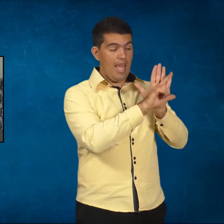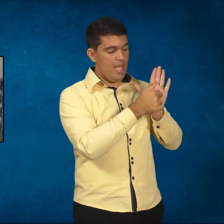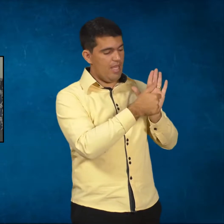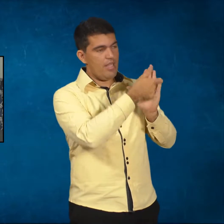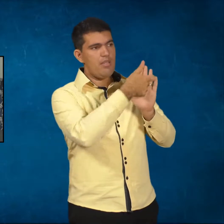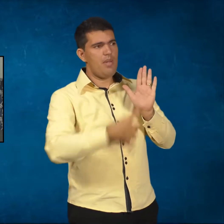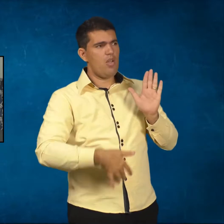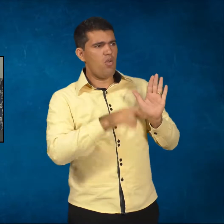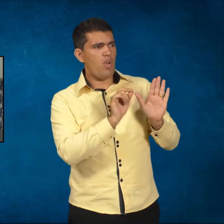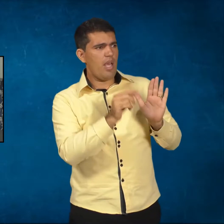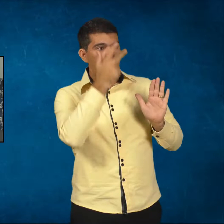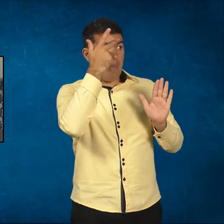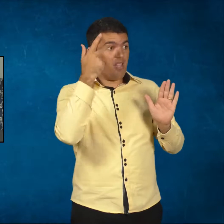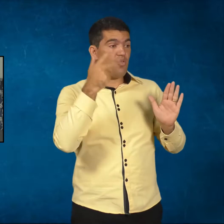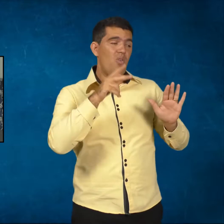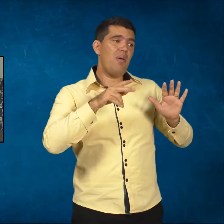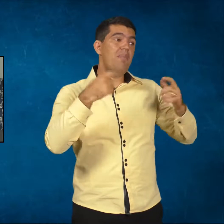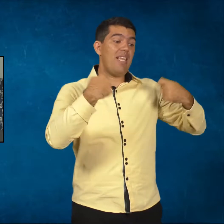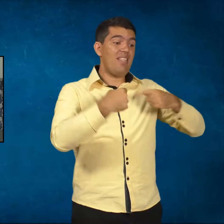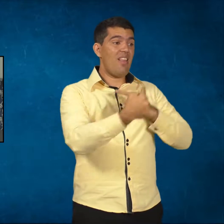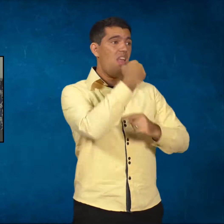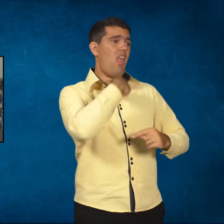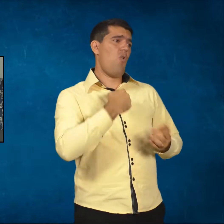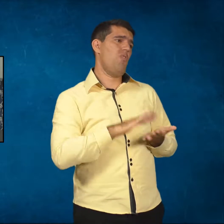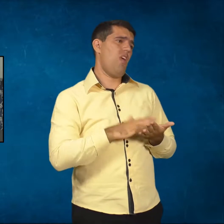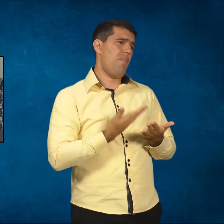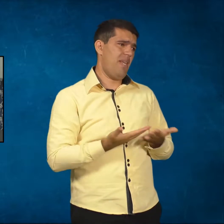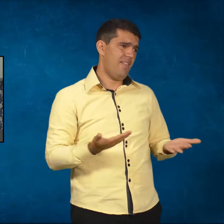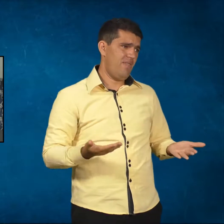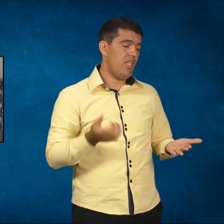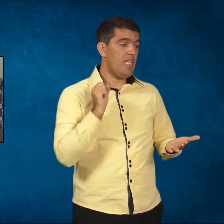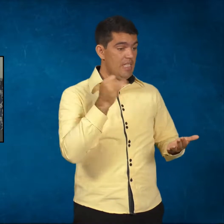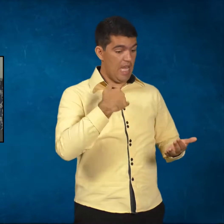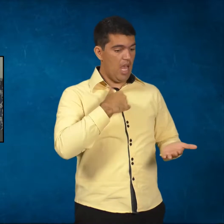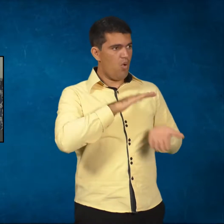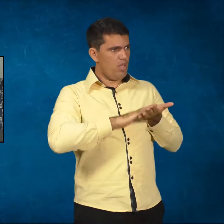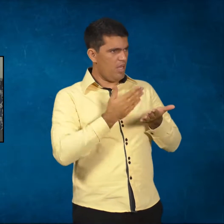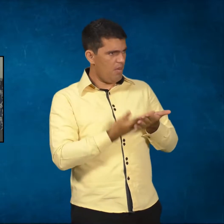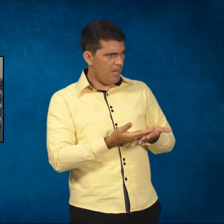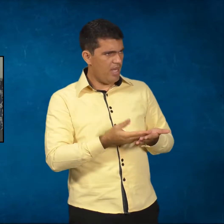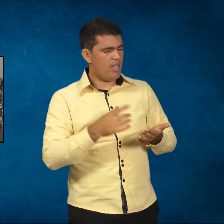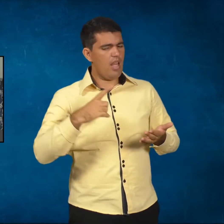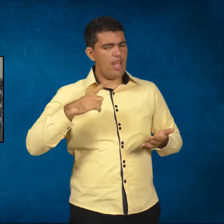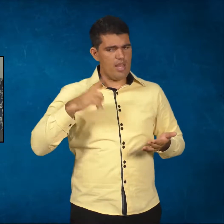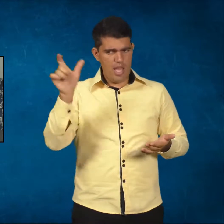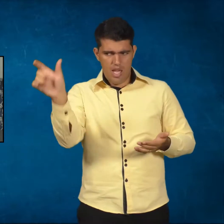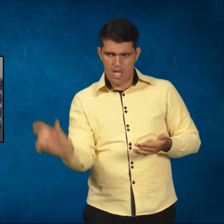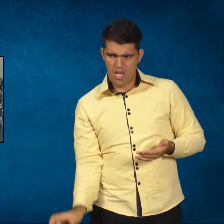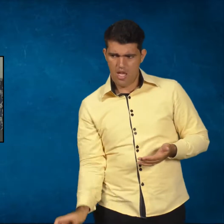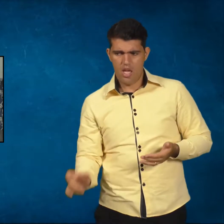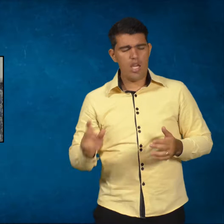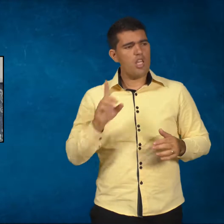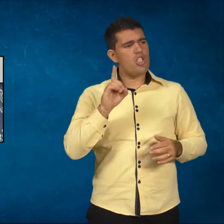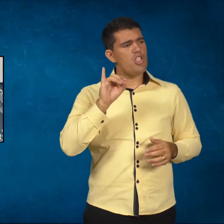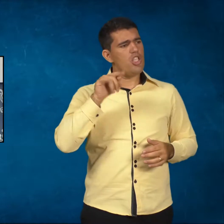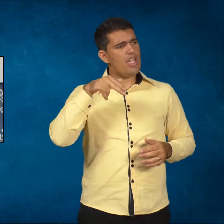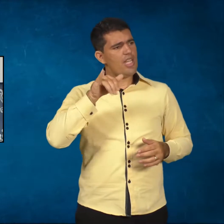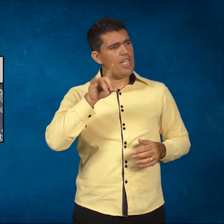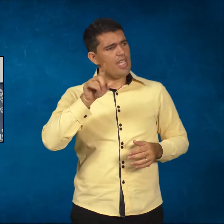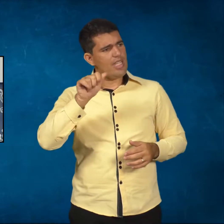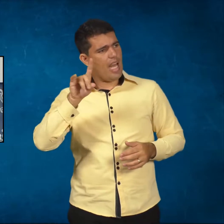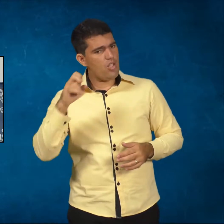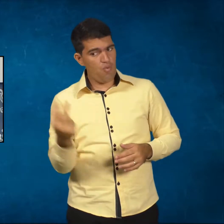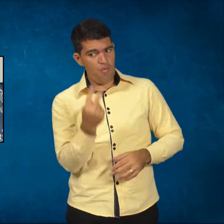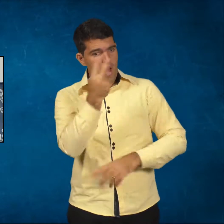sempre depende de quem interpreta. E a interpretação que a gente dá eu estou ferindo a dignidade humana dele? Então,